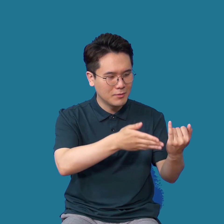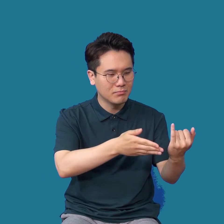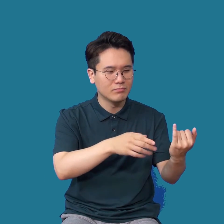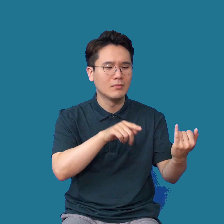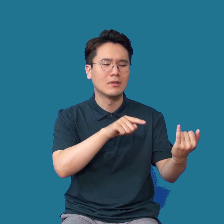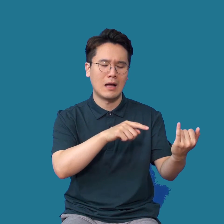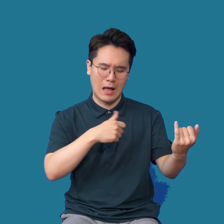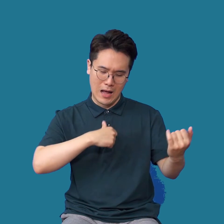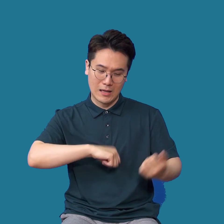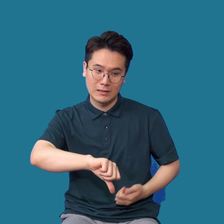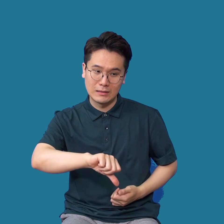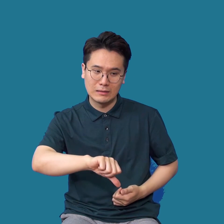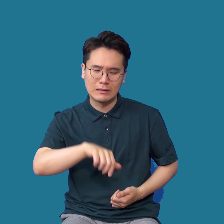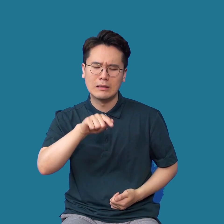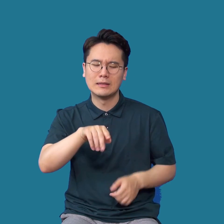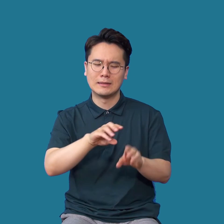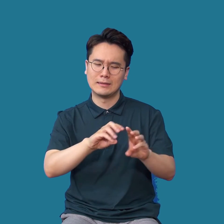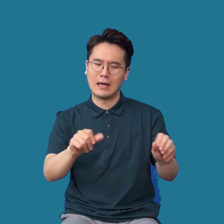간 것입니다.